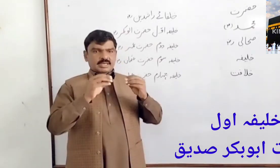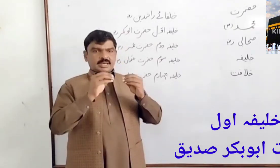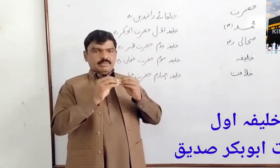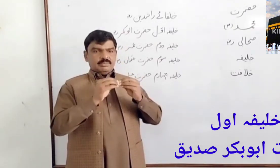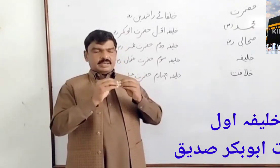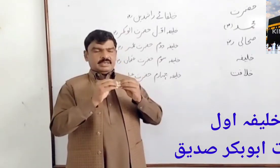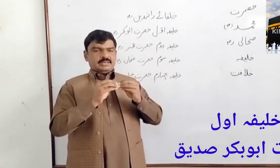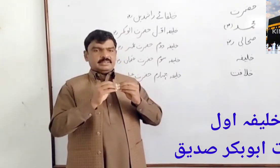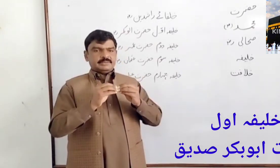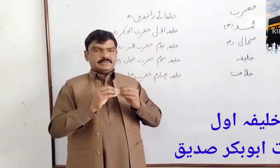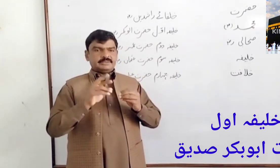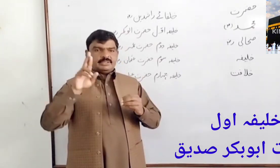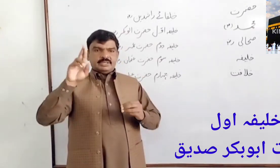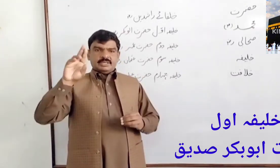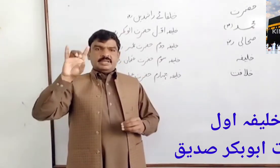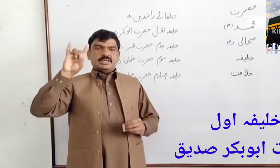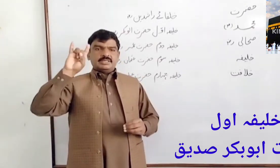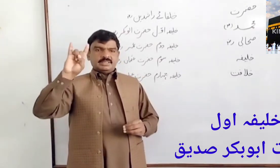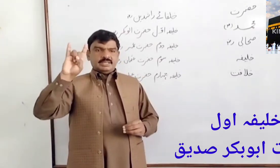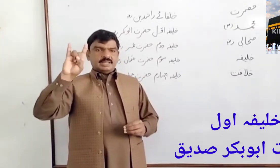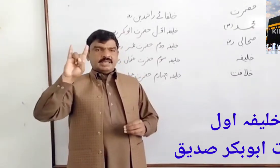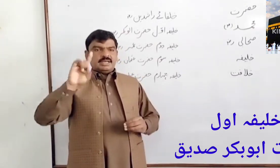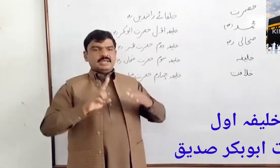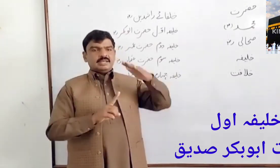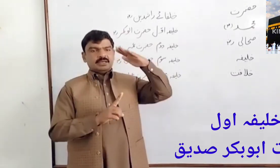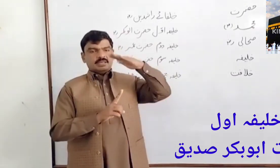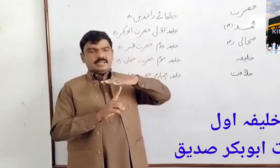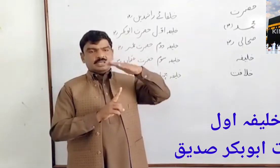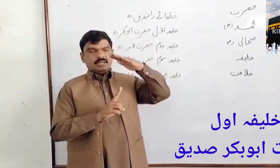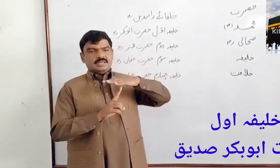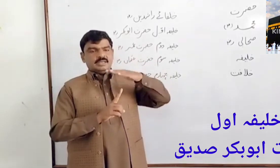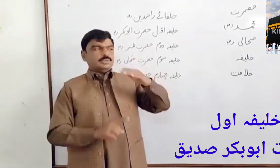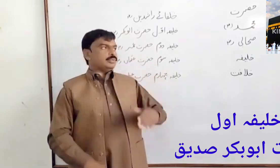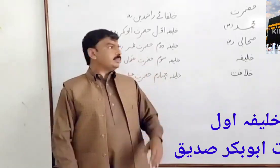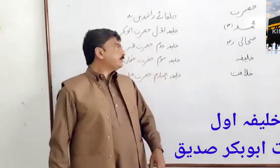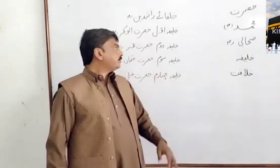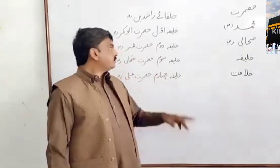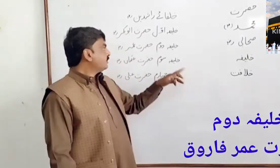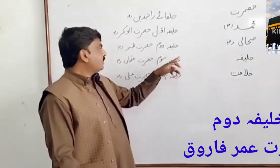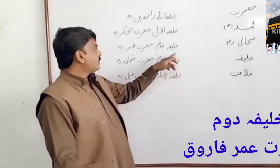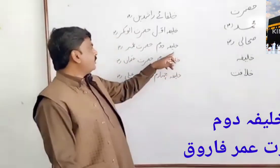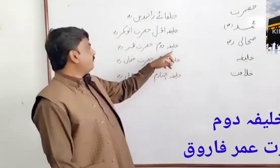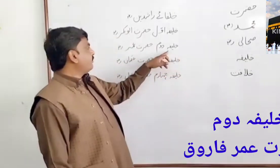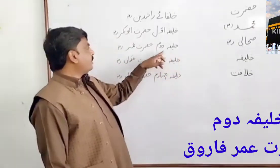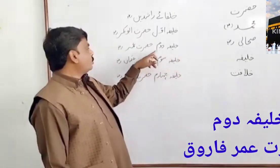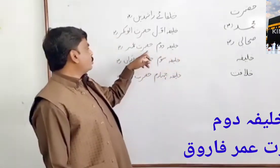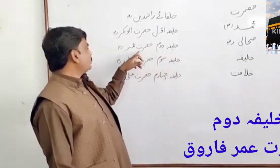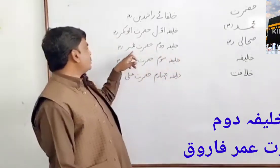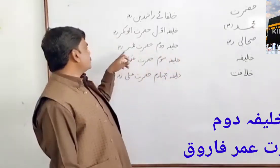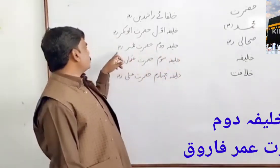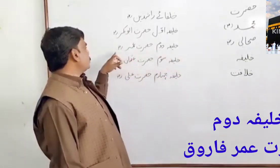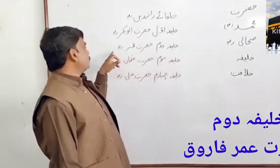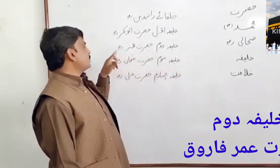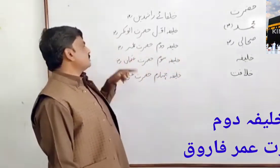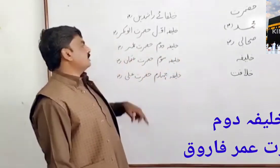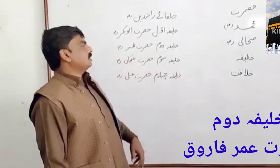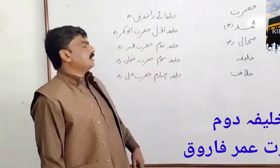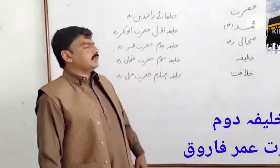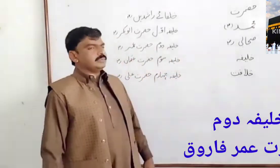हजरत अबू बकर रज़ी अल्लाह ताला अन्हु। खलीफा दोम हजरत उमर रज़ी अल्लाह ताला अन्हु,